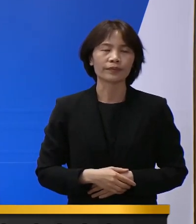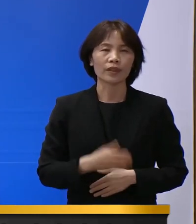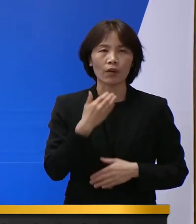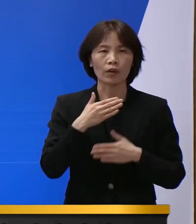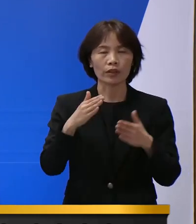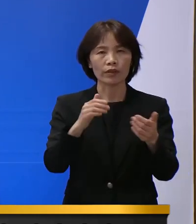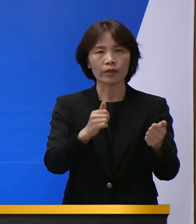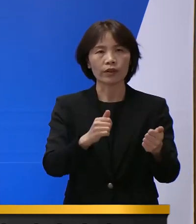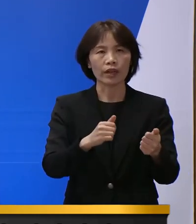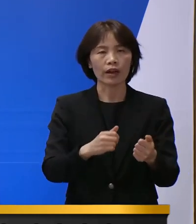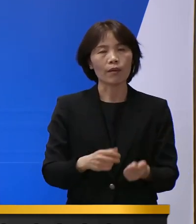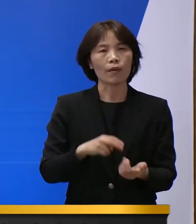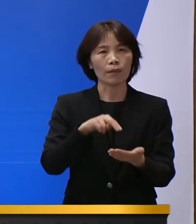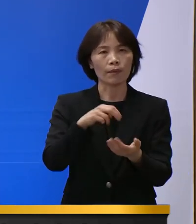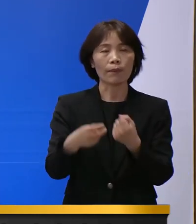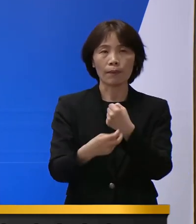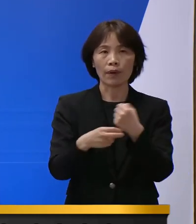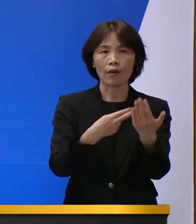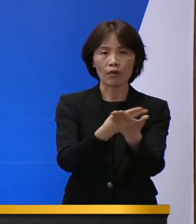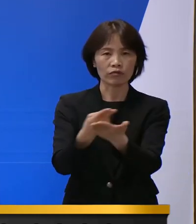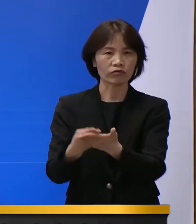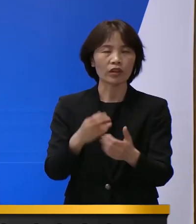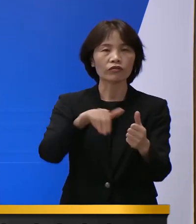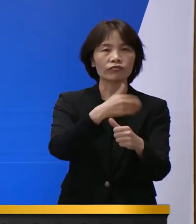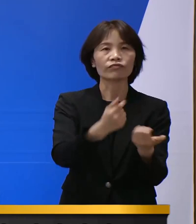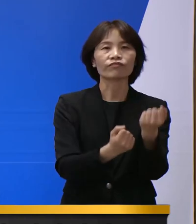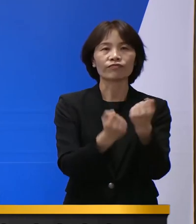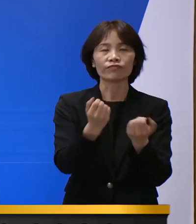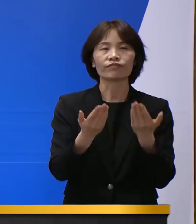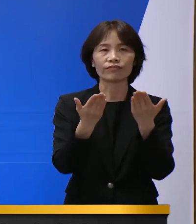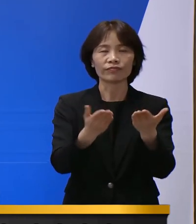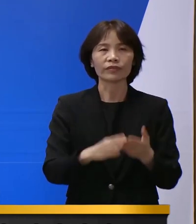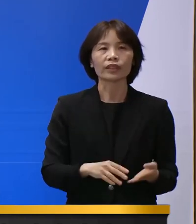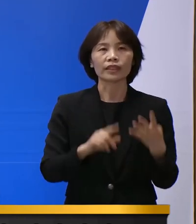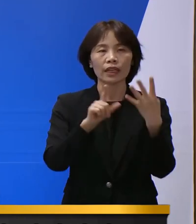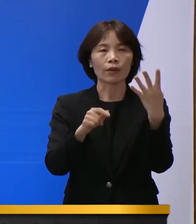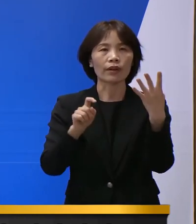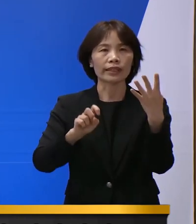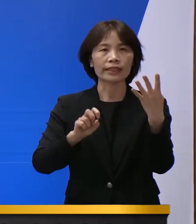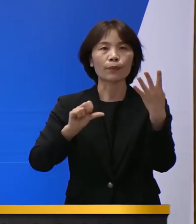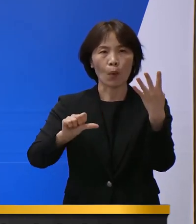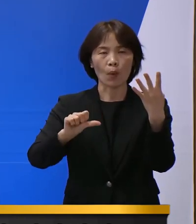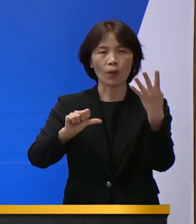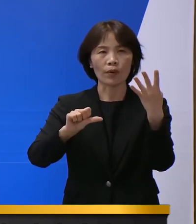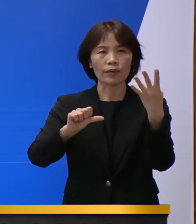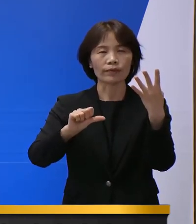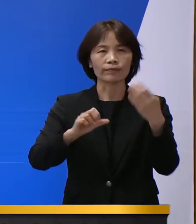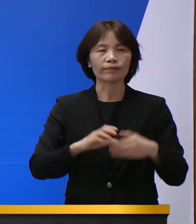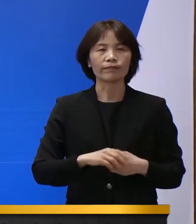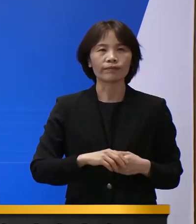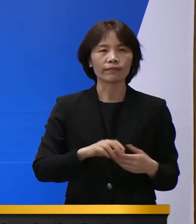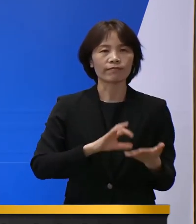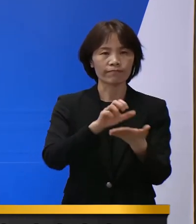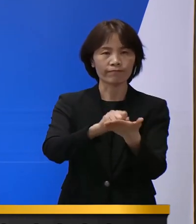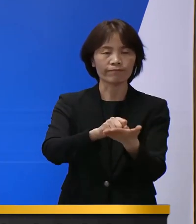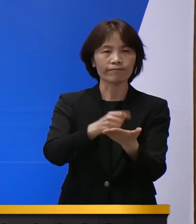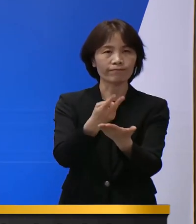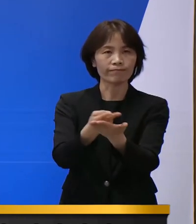경기도 코로나19 병상 운영 현황에 대해서 말씀드리겠습니다. 4월 25일 20시 기준 도내 의료기관 확보